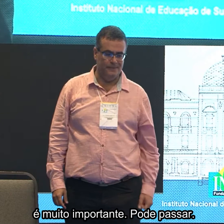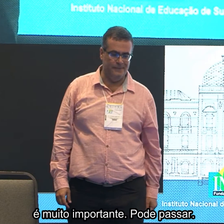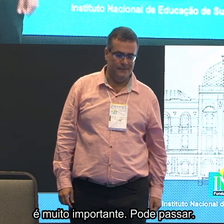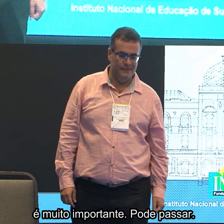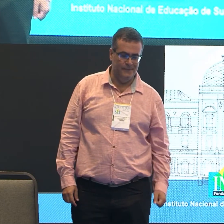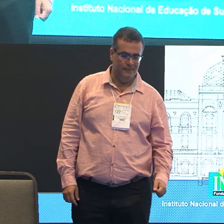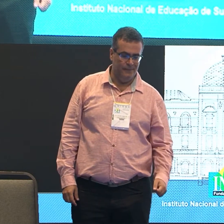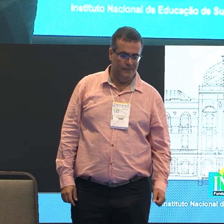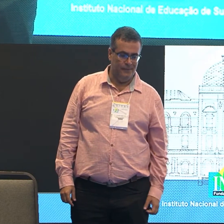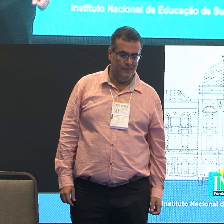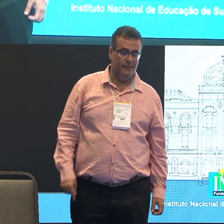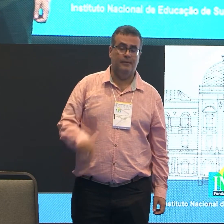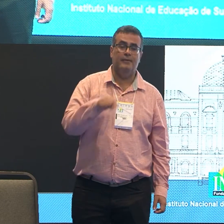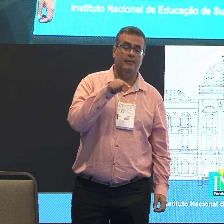favor.